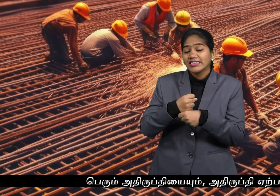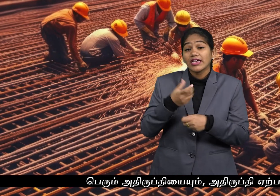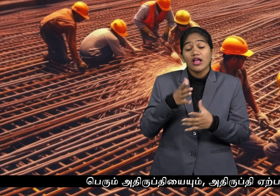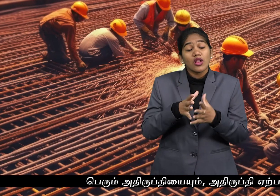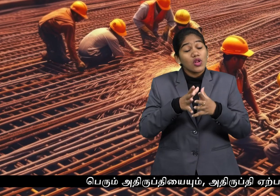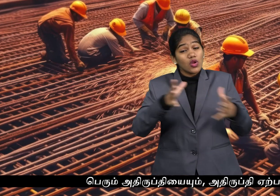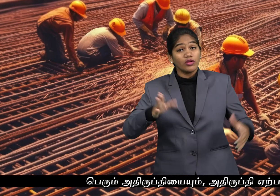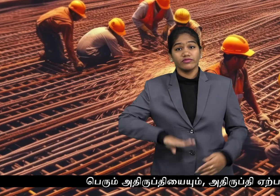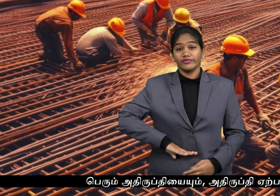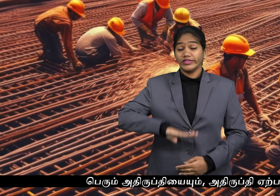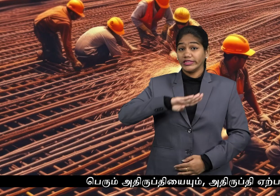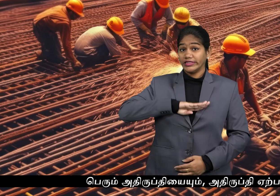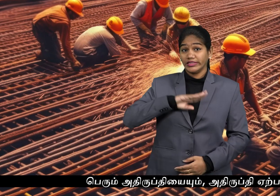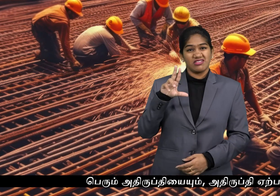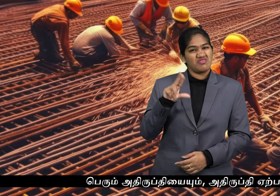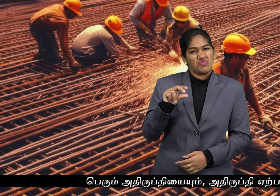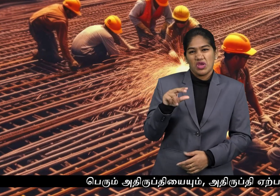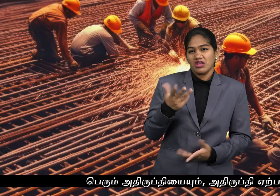மகிழ்ச்சியின்மையையும் ஏற்படுத்தியது.